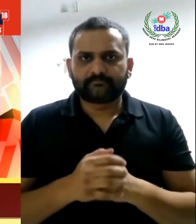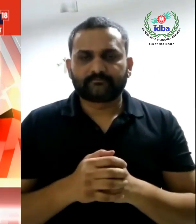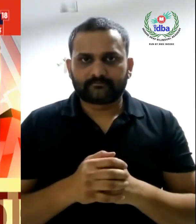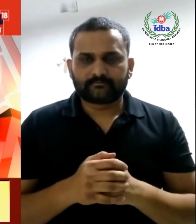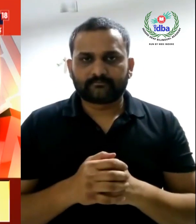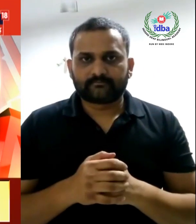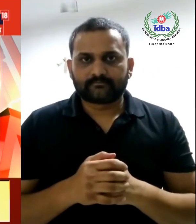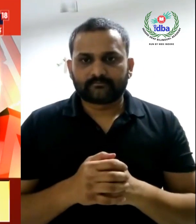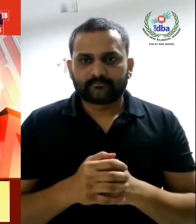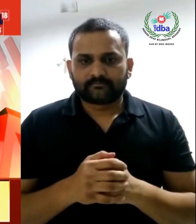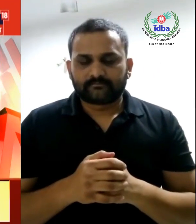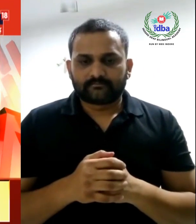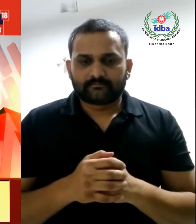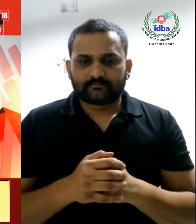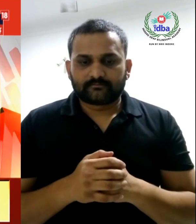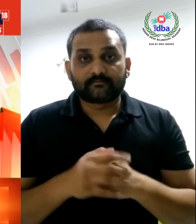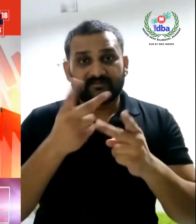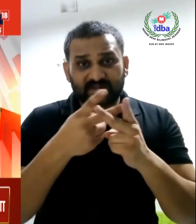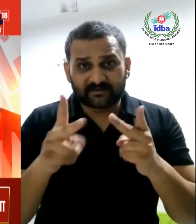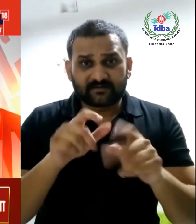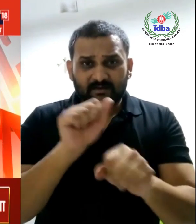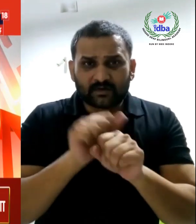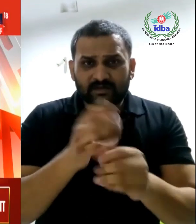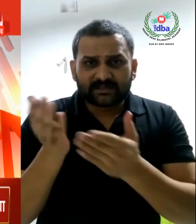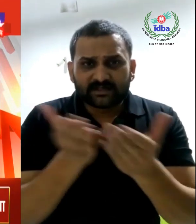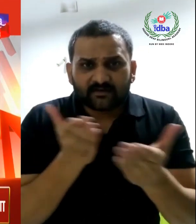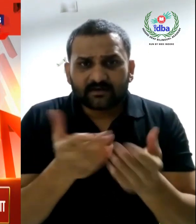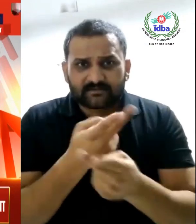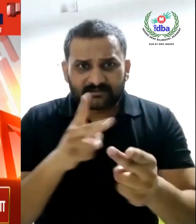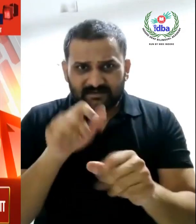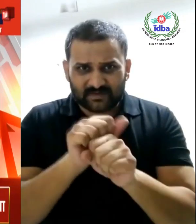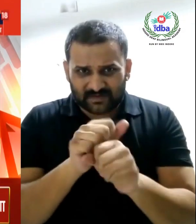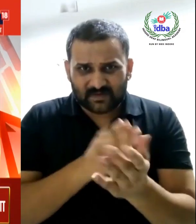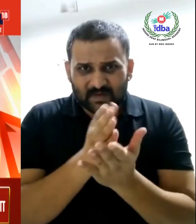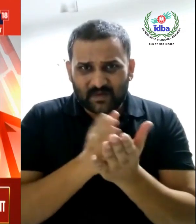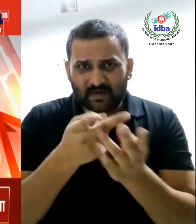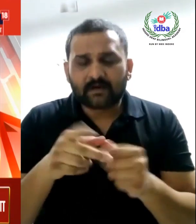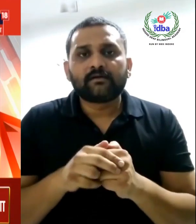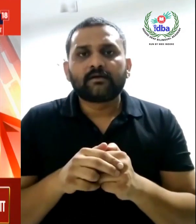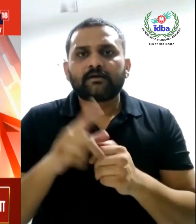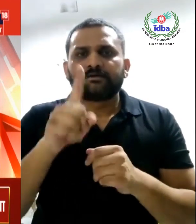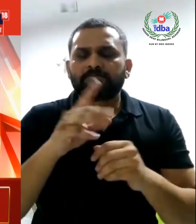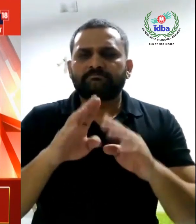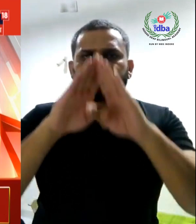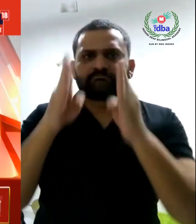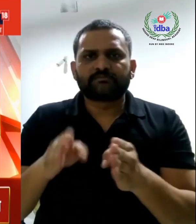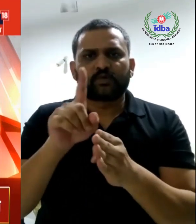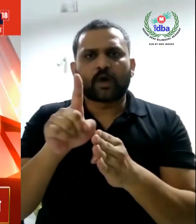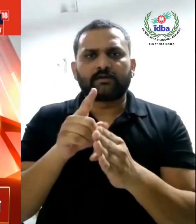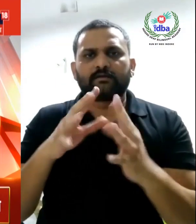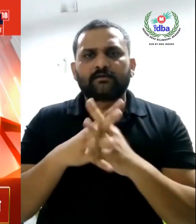बनाया गया है। विभिन्न सेवाएं प्रदान करने हेतु सिंगल विंडो सिस्टम की